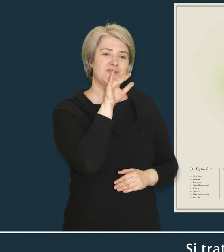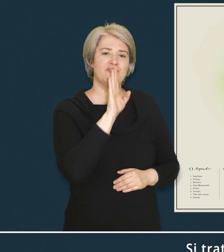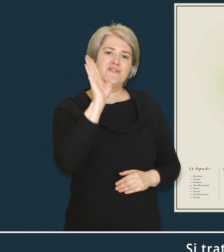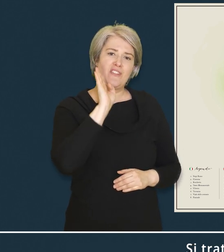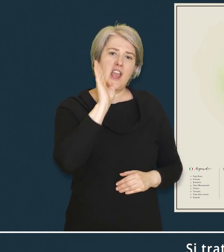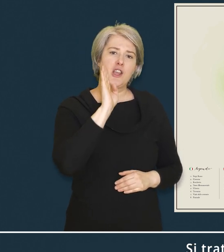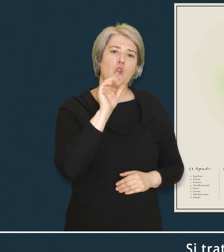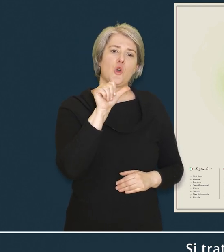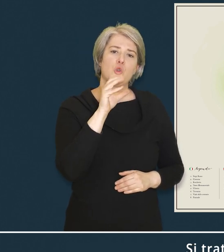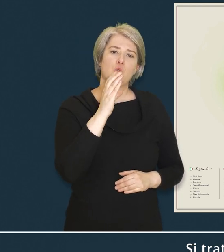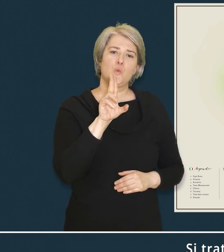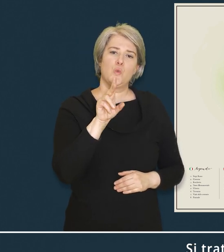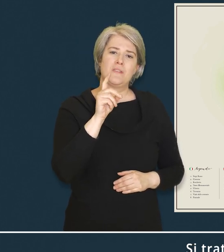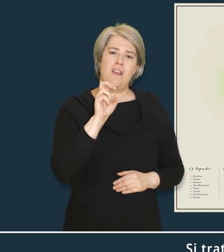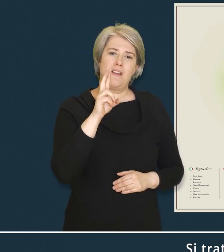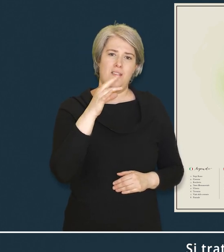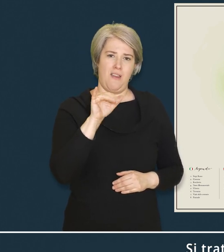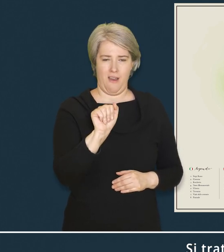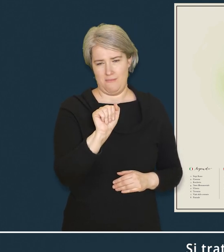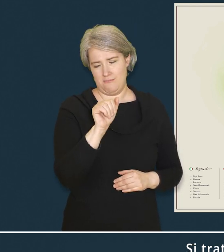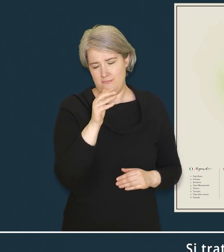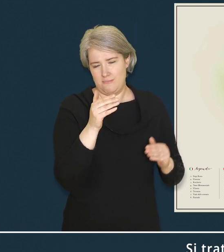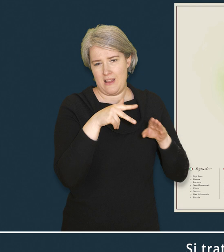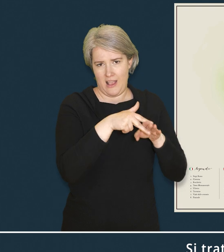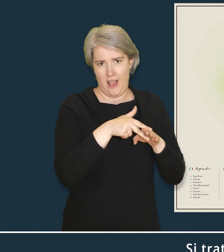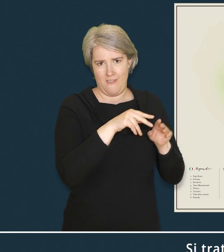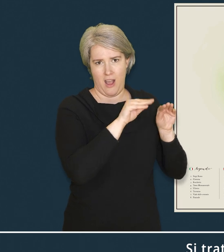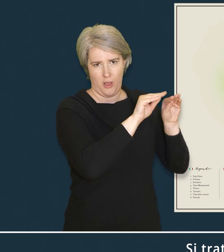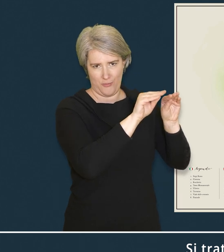Si tratta infatti della vecchia scuderia,